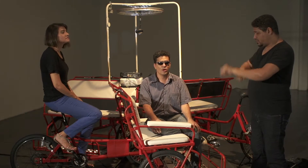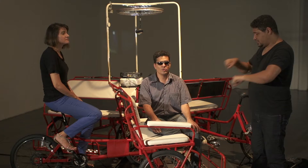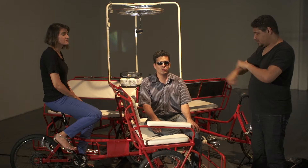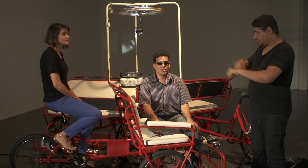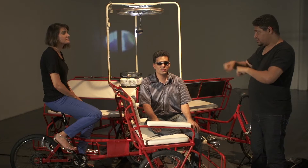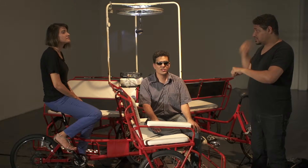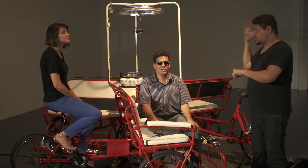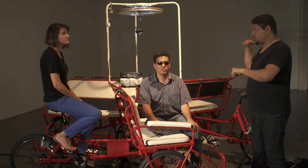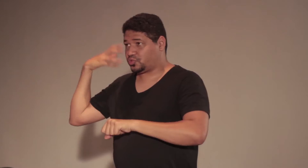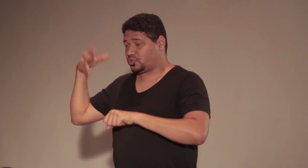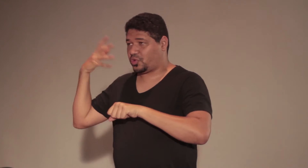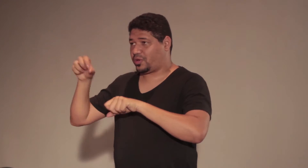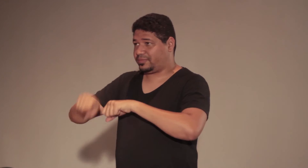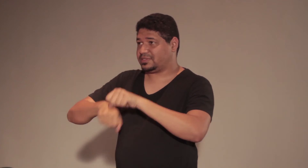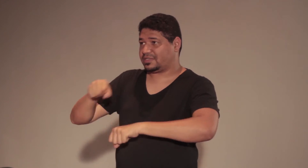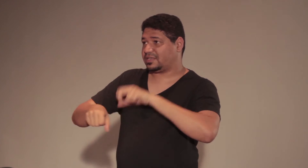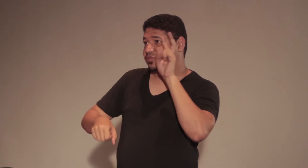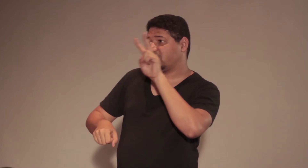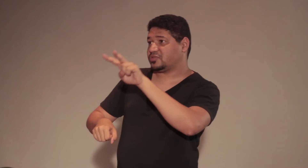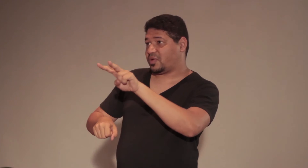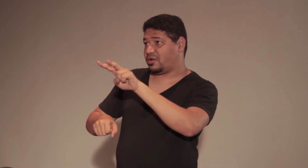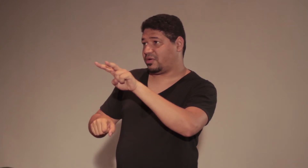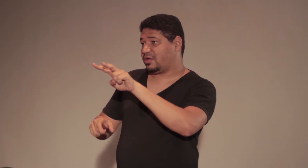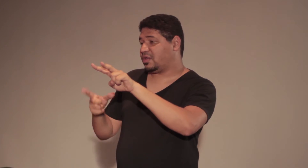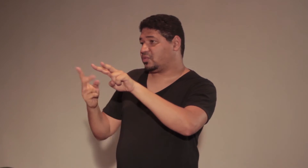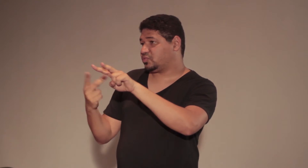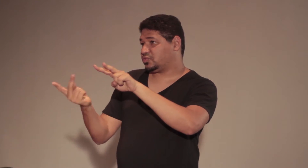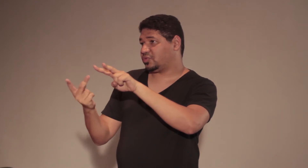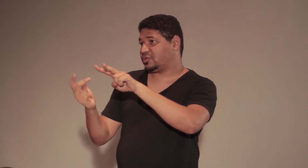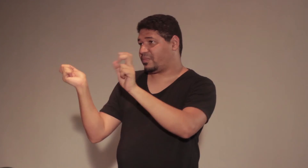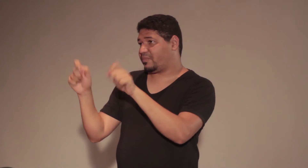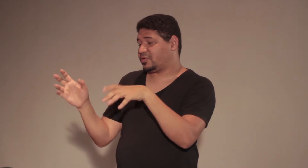áudio E a bicicleta Do visual Nós podemos Construir Um único cenário